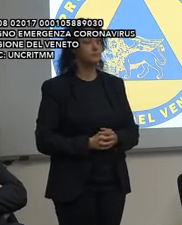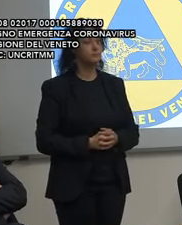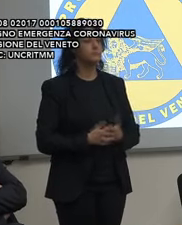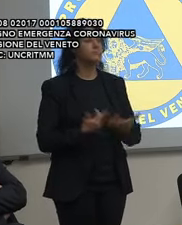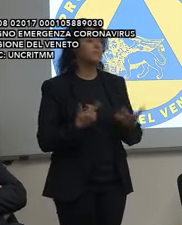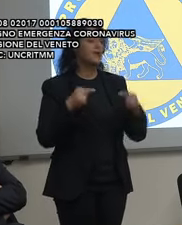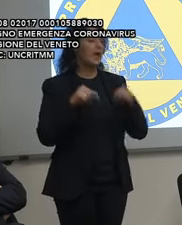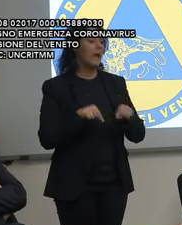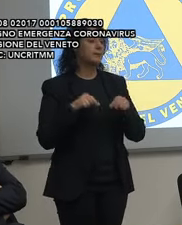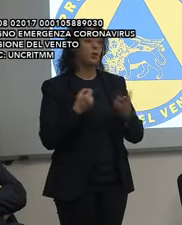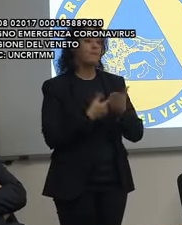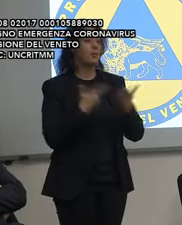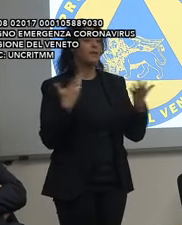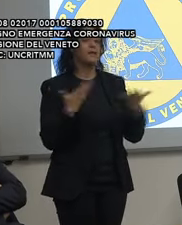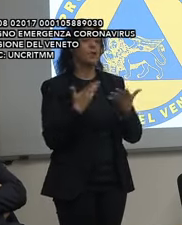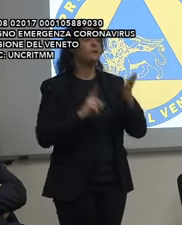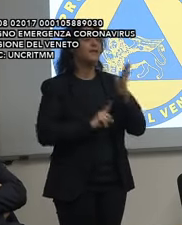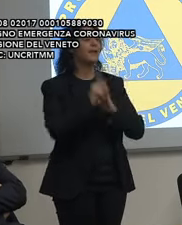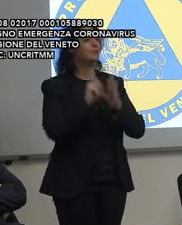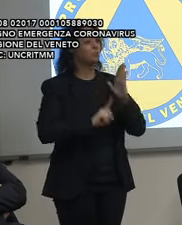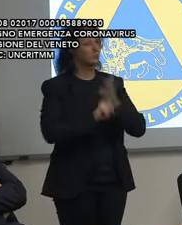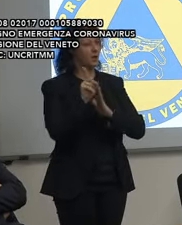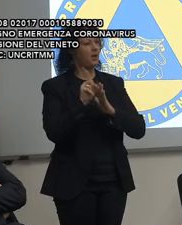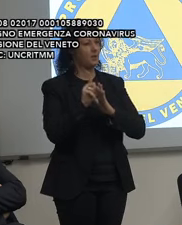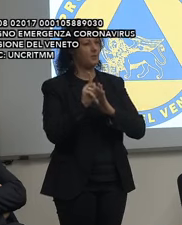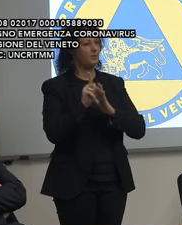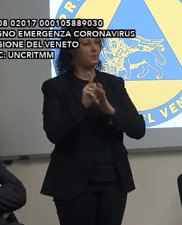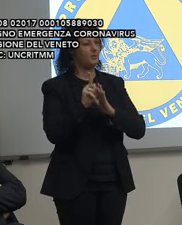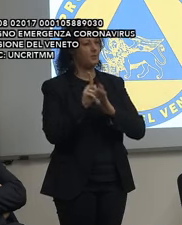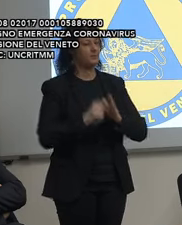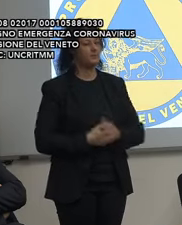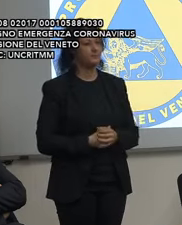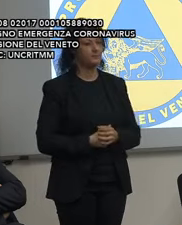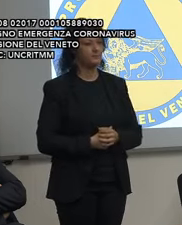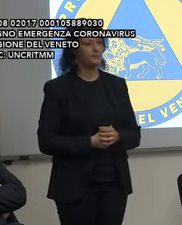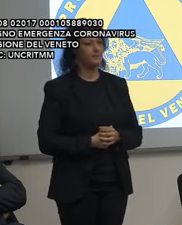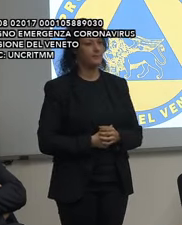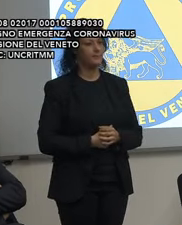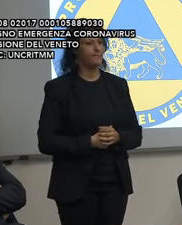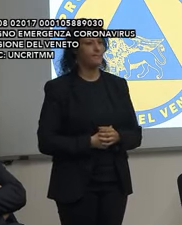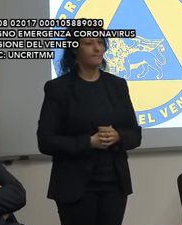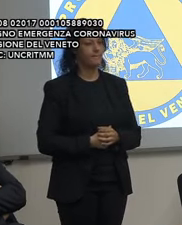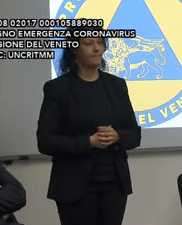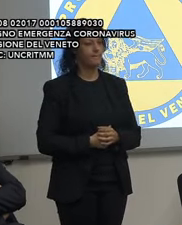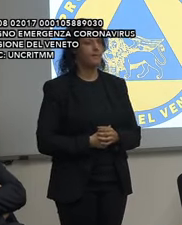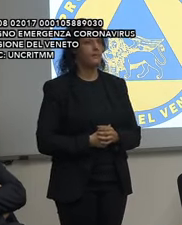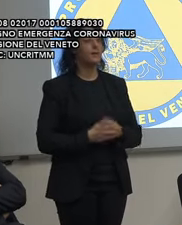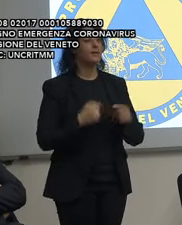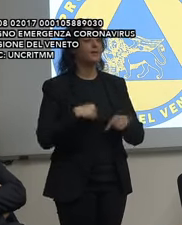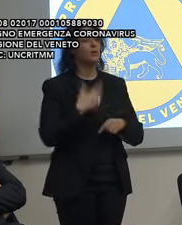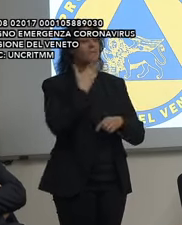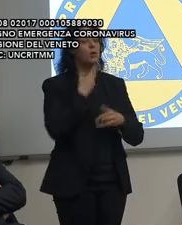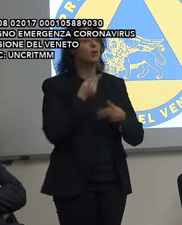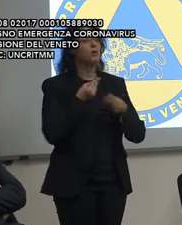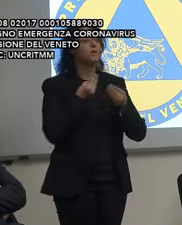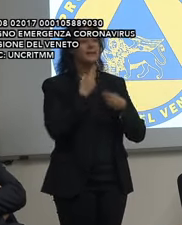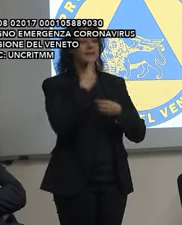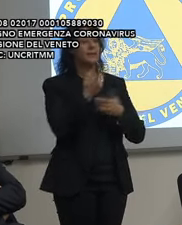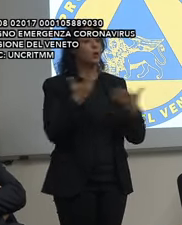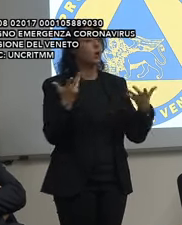contano i risultati, di questo noi vogliamo render conto. Io voglio render conto dei tempi rispettati e